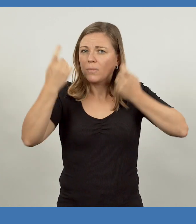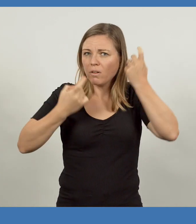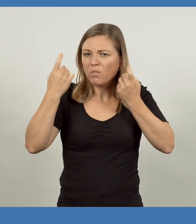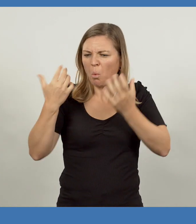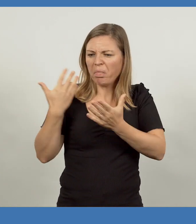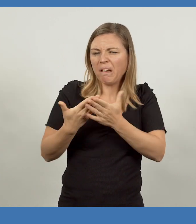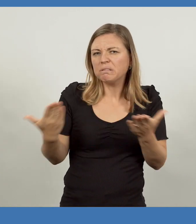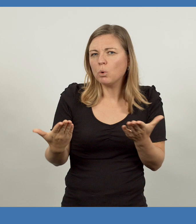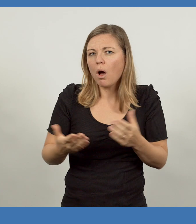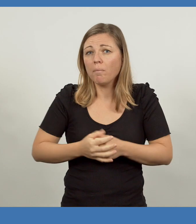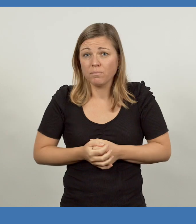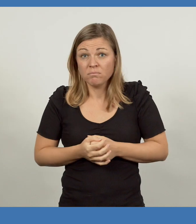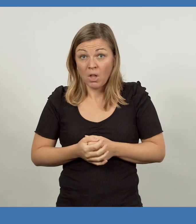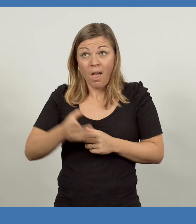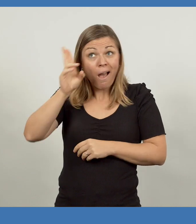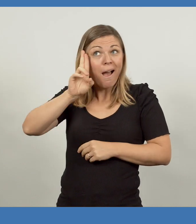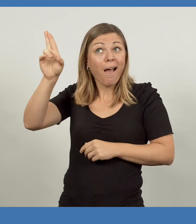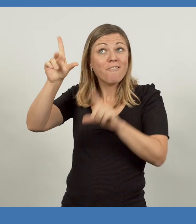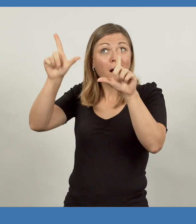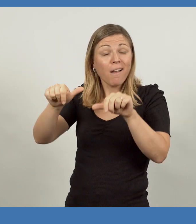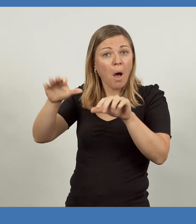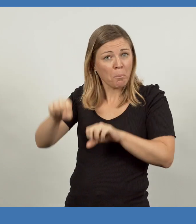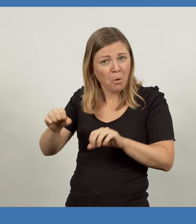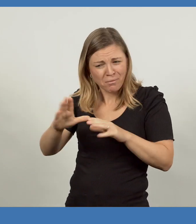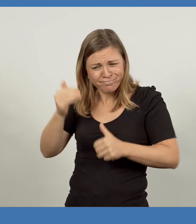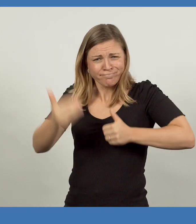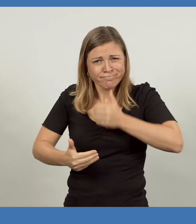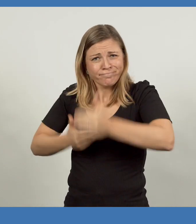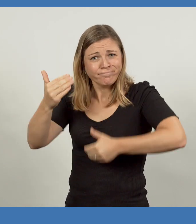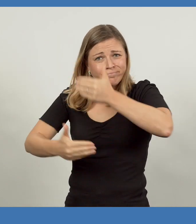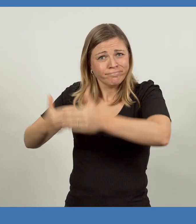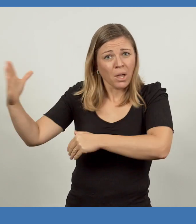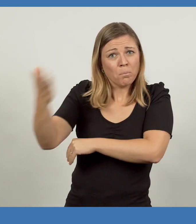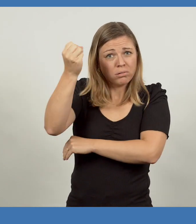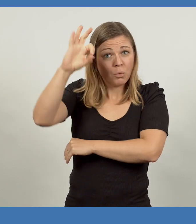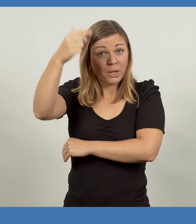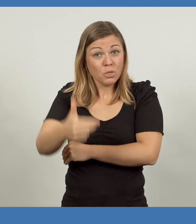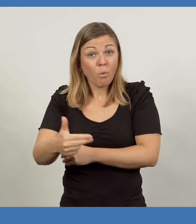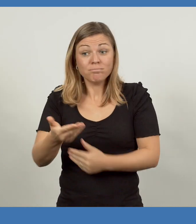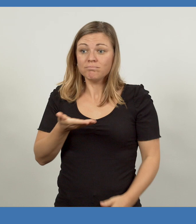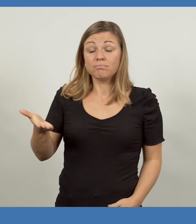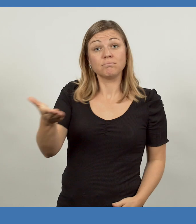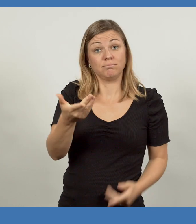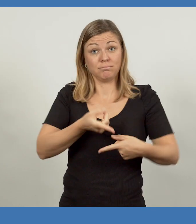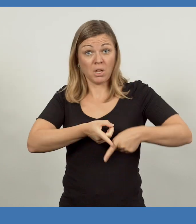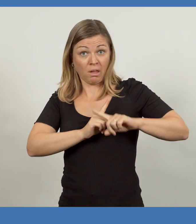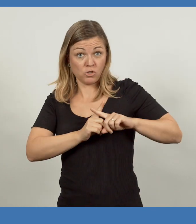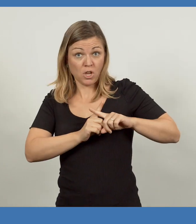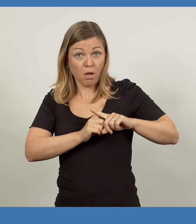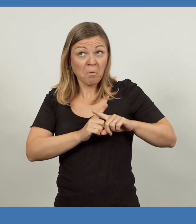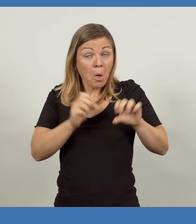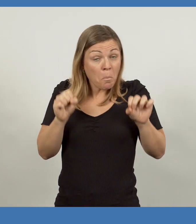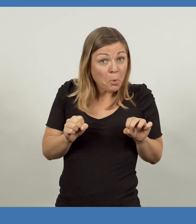des rêves et de les poursuivre. En tant que chrétien, oui, c'est pertinent d'avoir des rêves. Lorsque ces rêves sont sains, lorsque ces